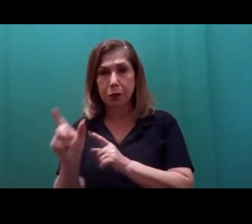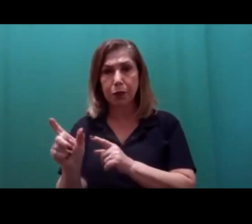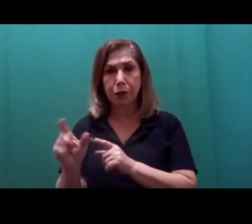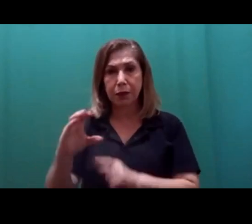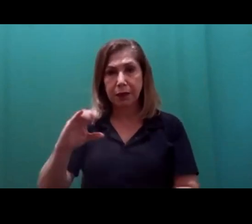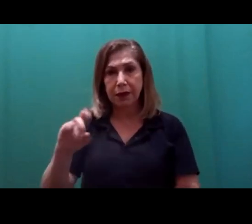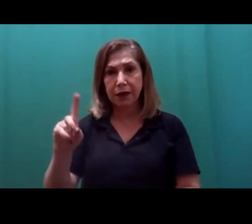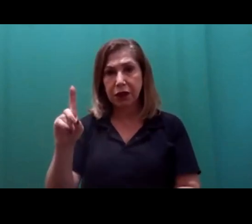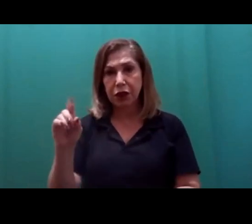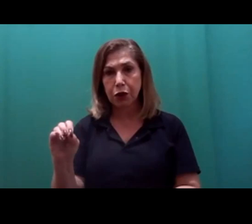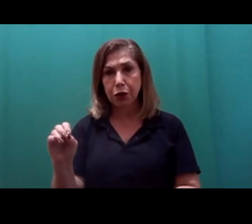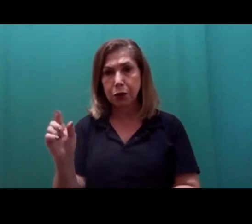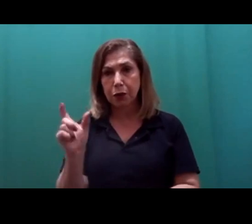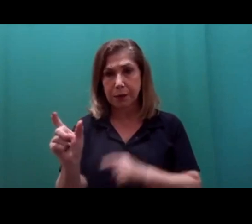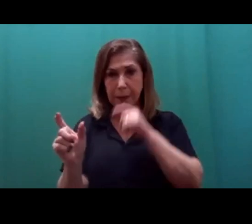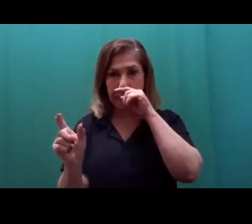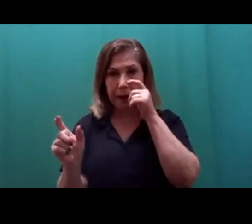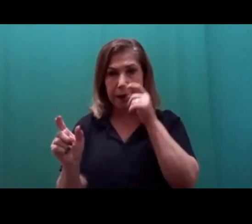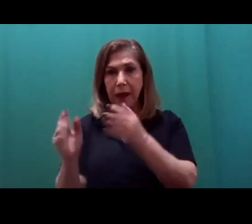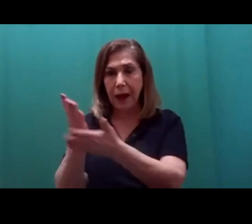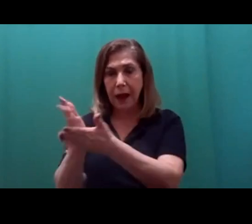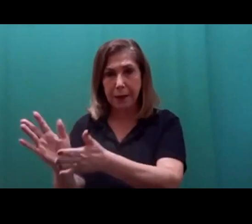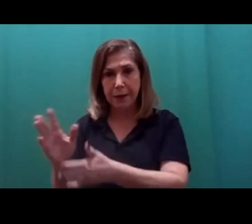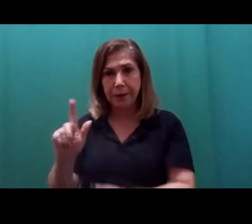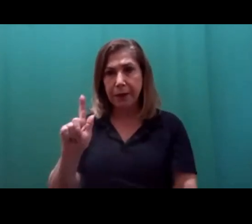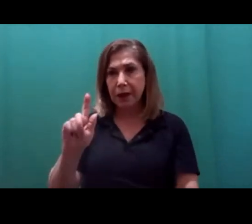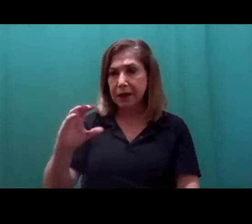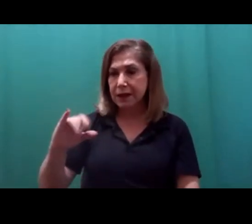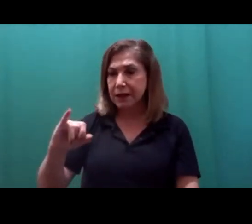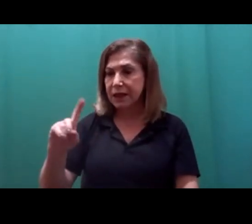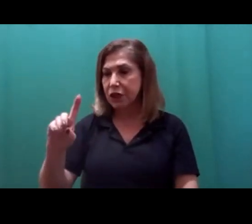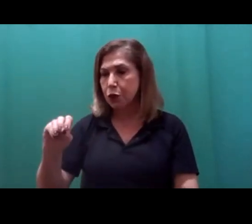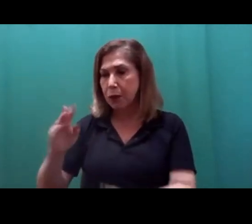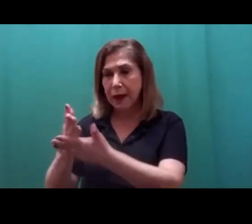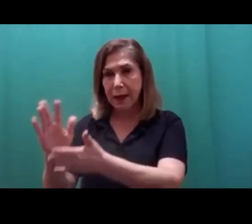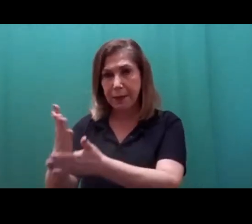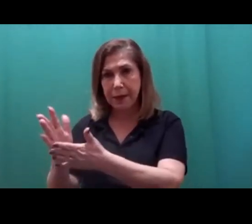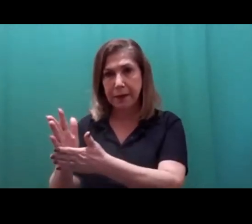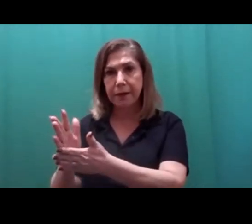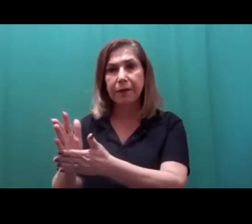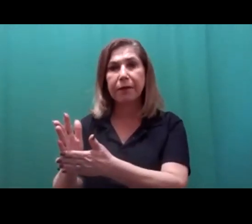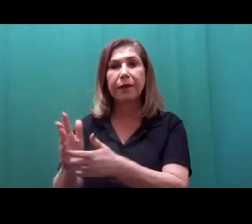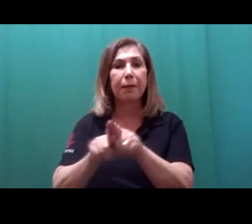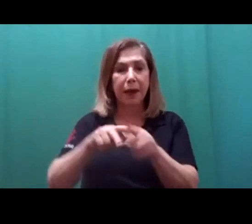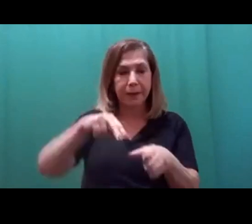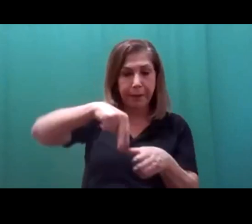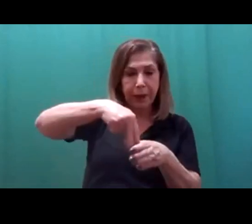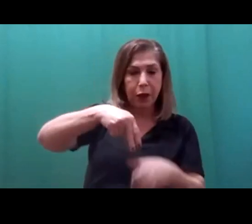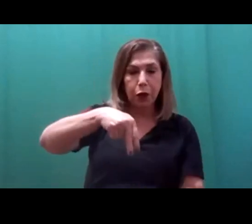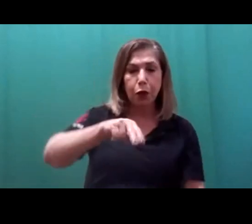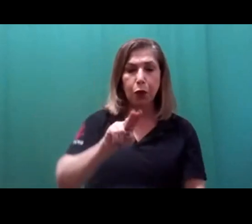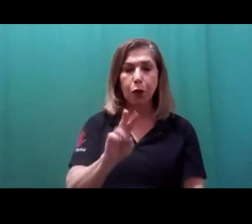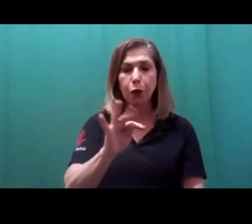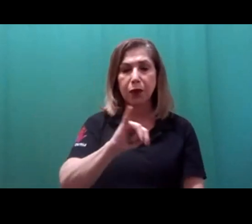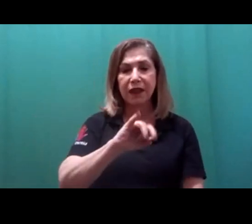é um termo que a gente usa para exterminação, né? Genocídio. O nutricídio, ele também é um processo consolidado, onde você mata